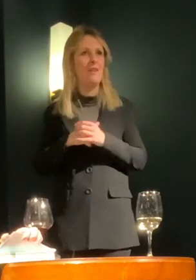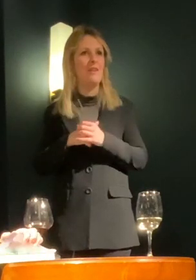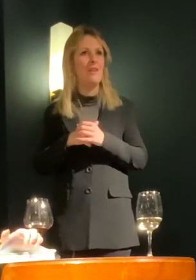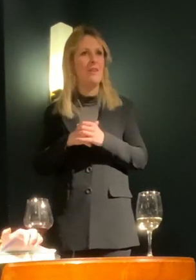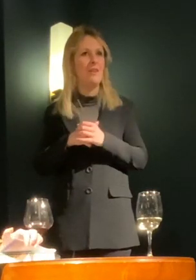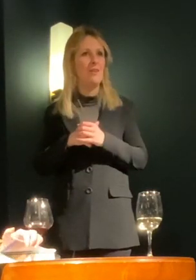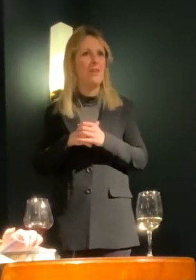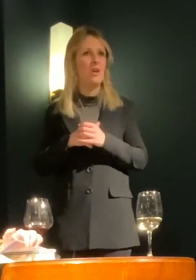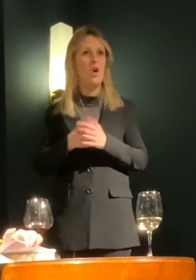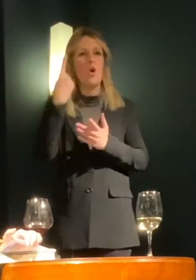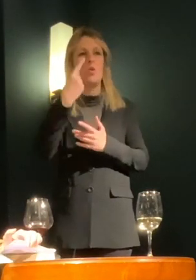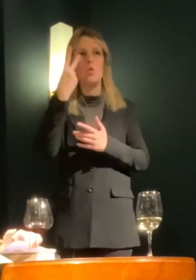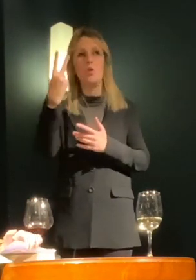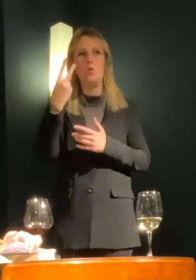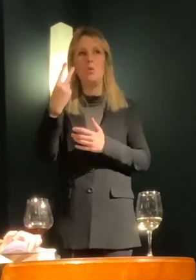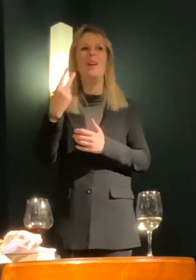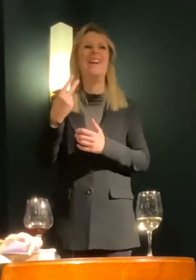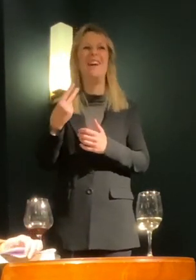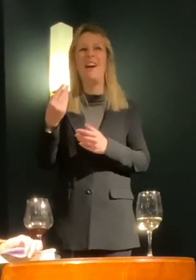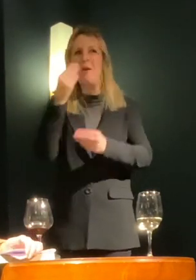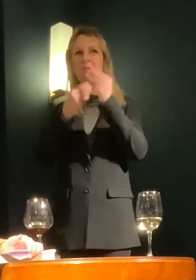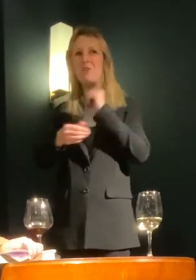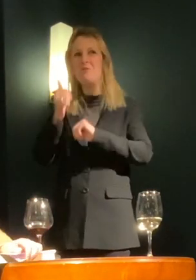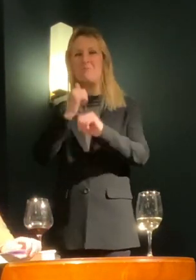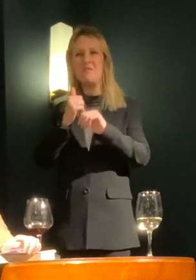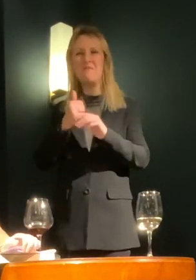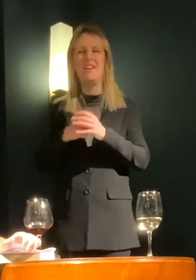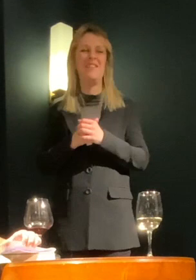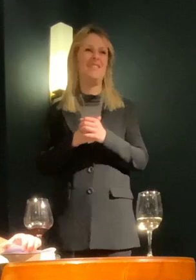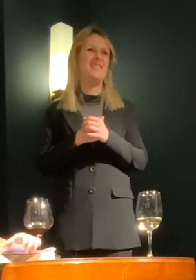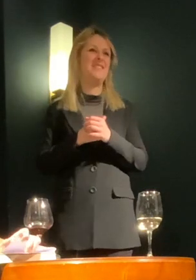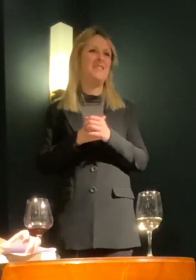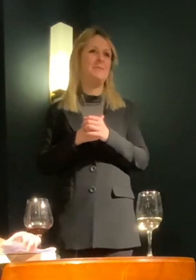scarpe, quindi... Una o due volte prima dei passi. Cioè. Perfetto, bene, vedi.